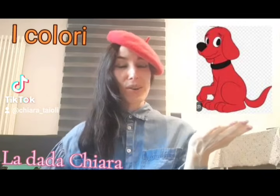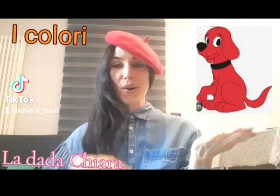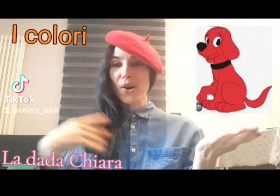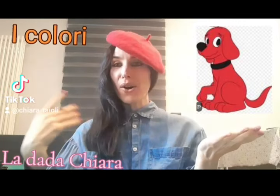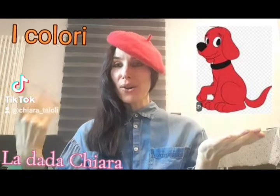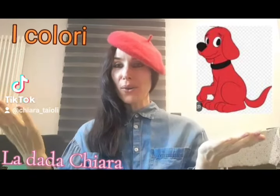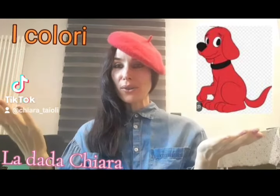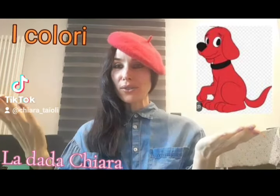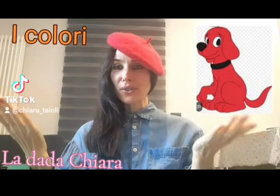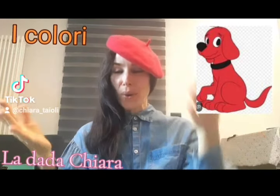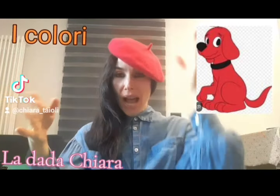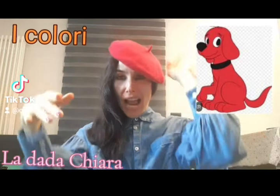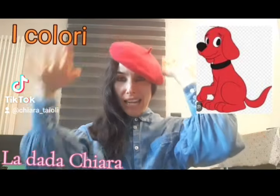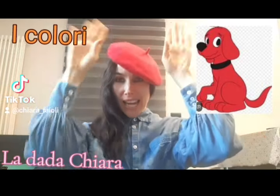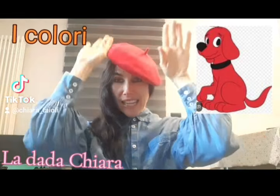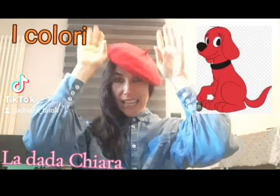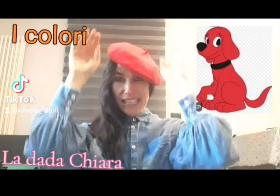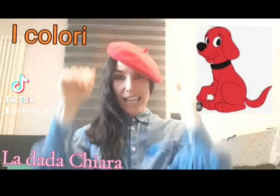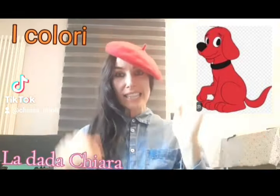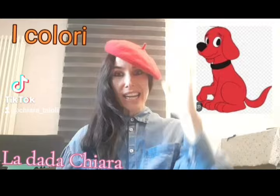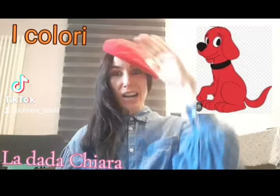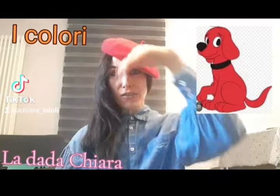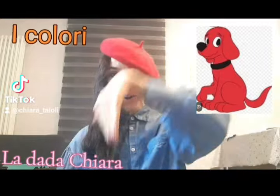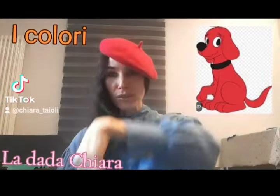Rosso, rosso, è il cane che salta nel fosso.